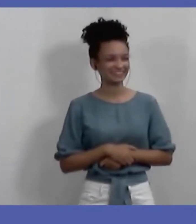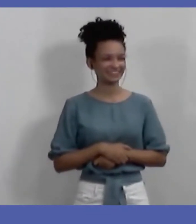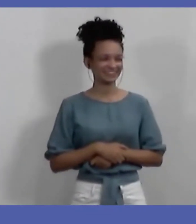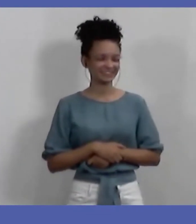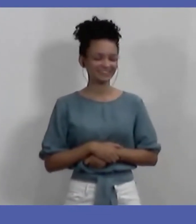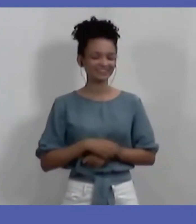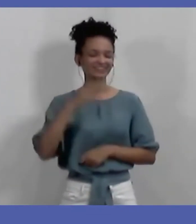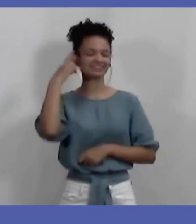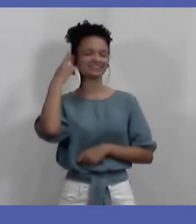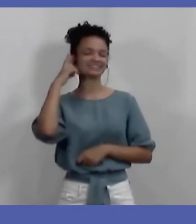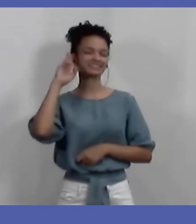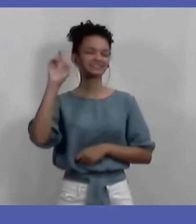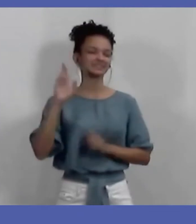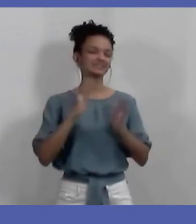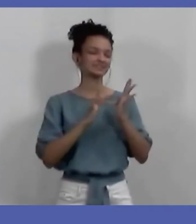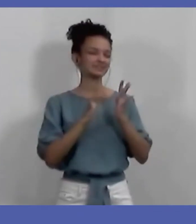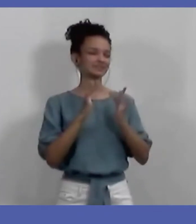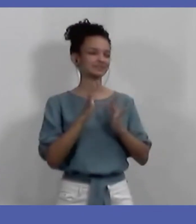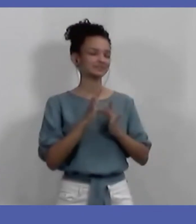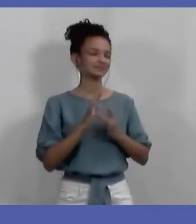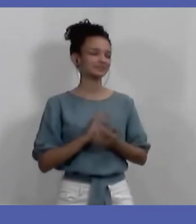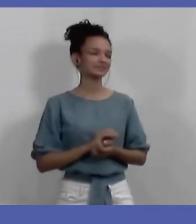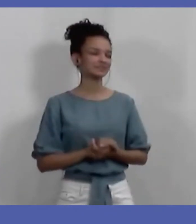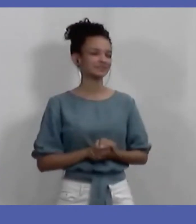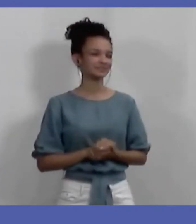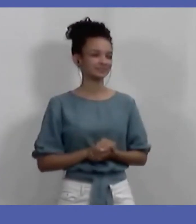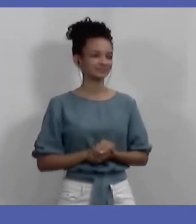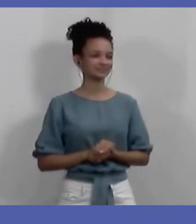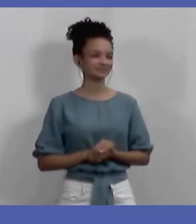Oh, Senhor Jesus.